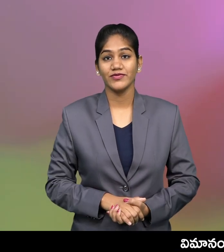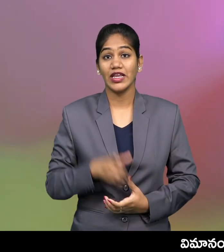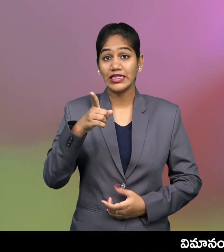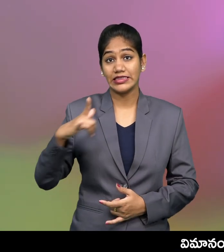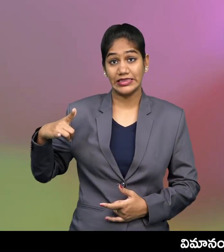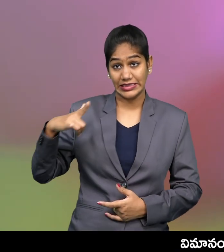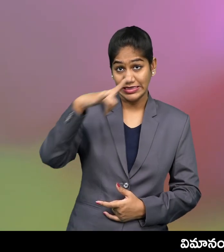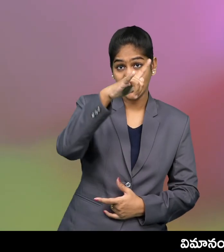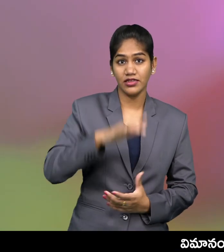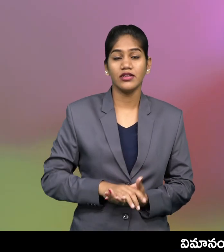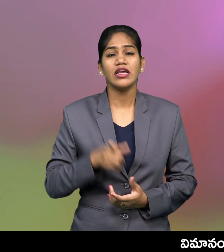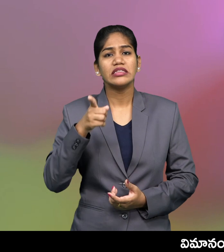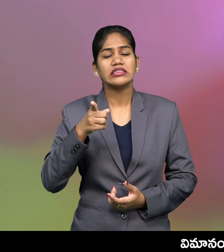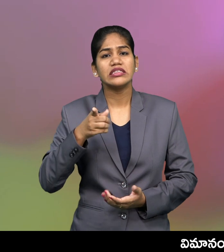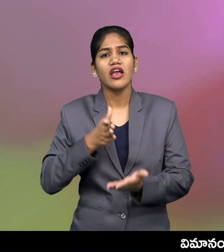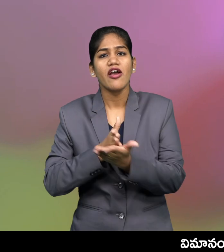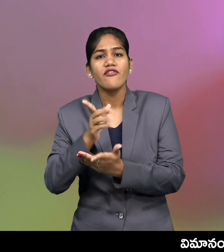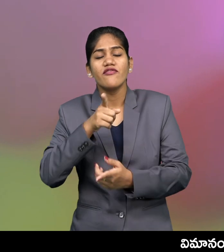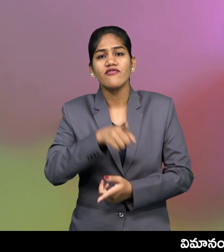విమానం మాంట్రియల్ నుండి ముంబైకి వెళ్తుండగా